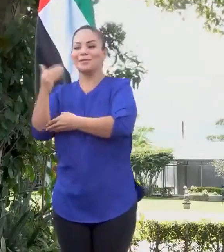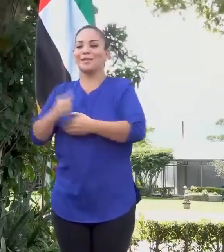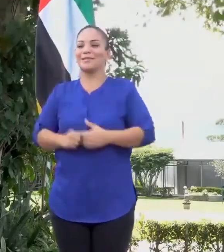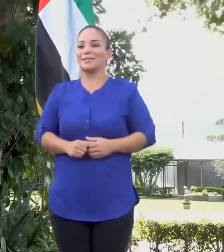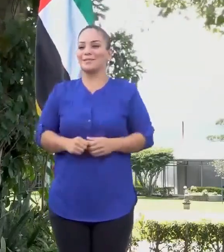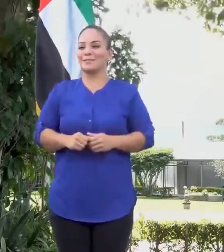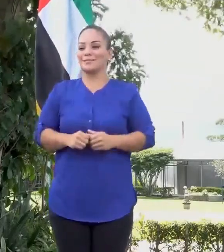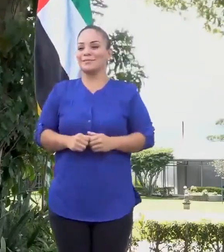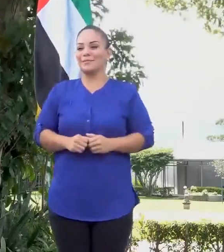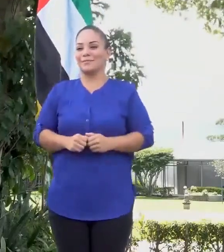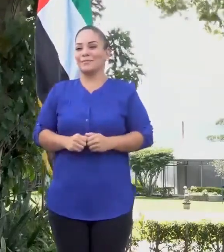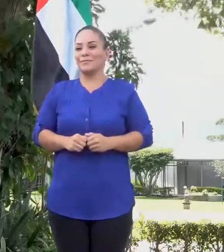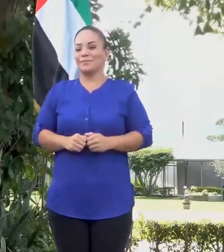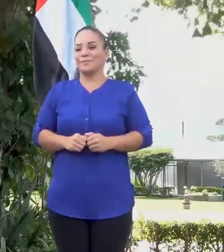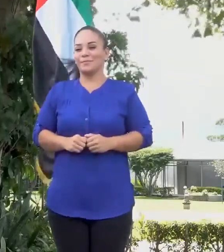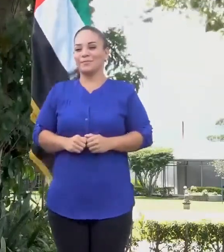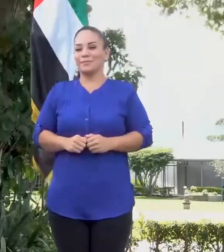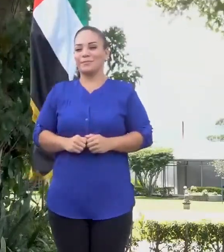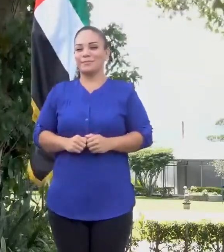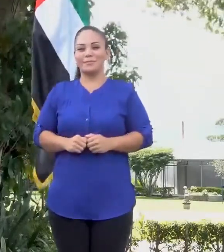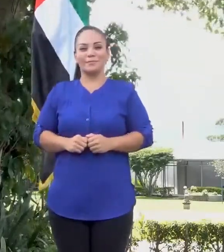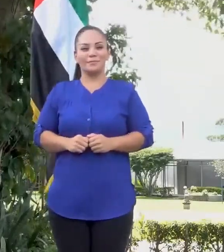gracias.